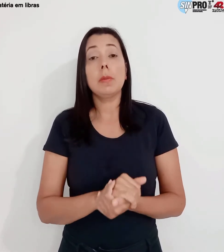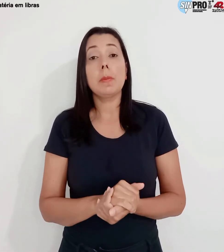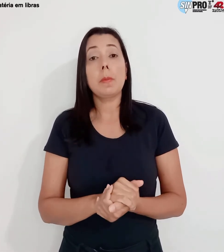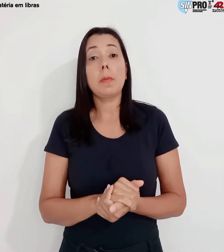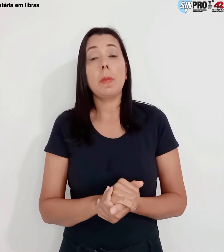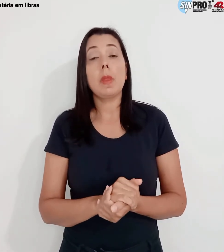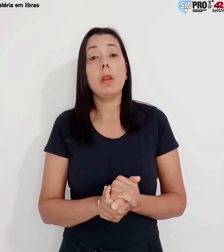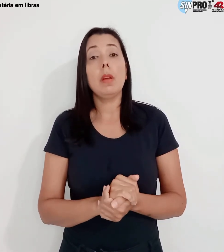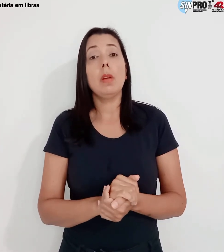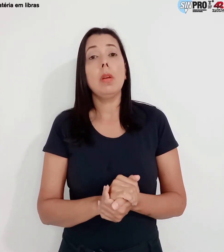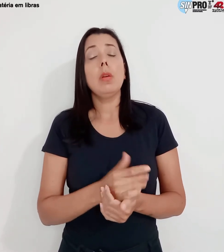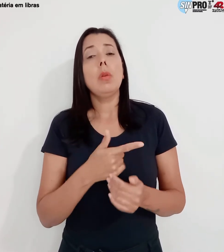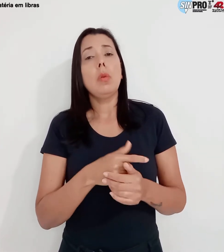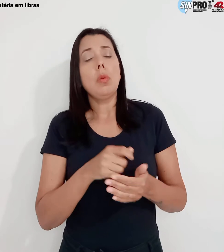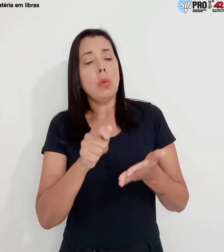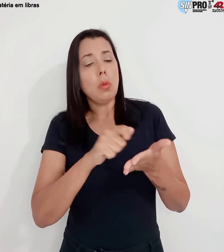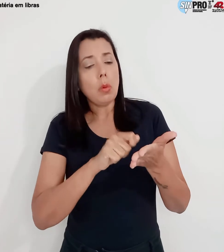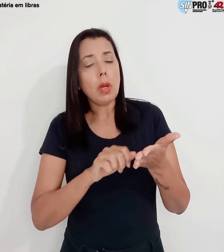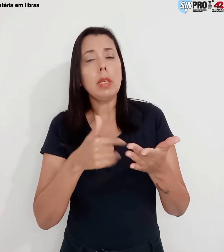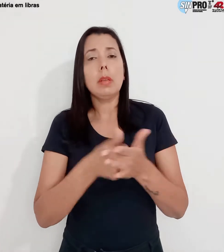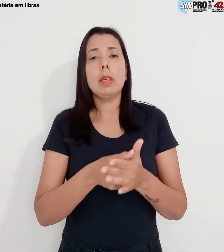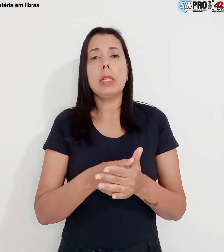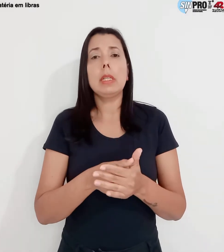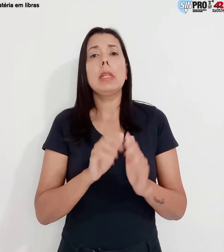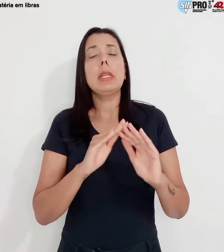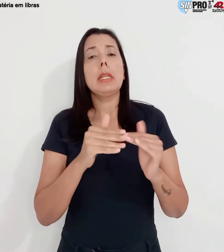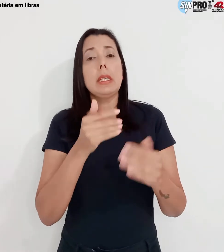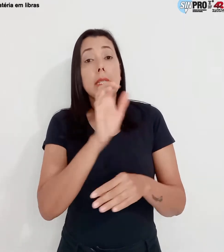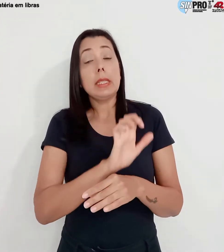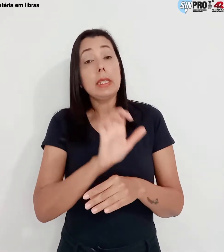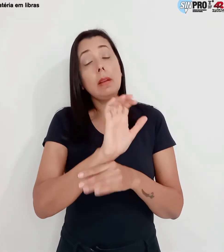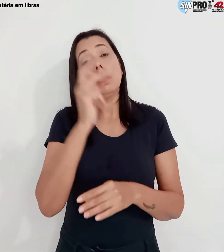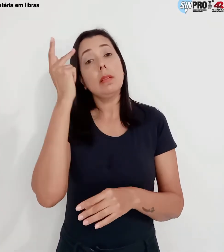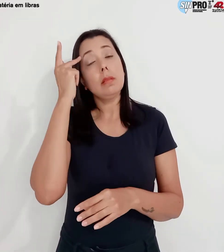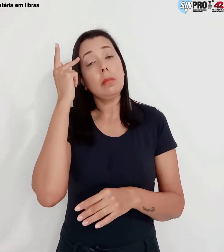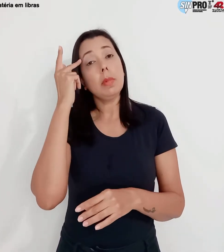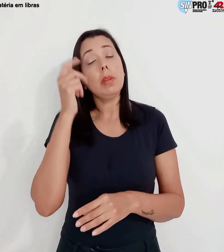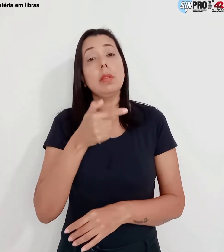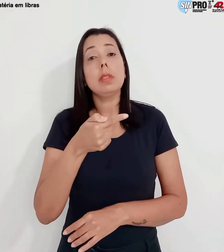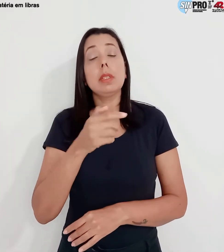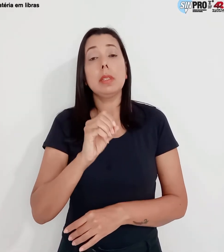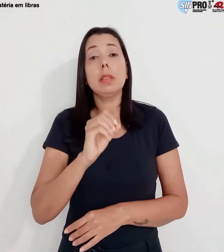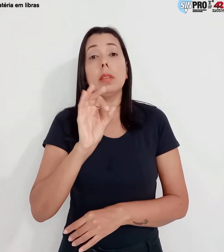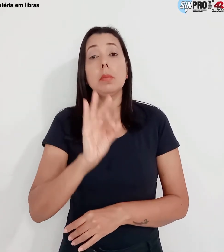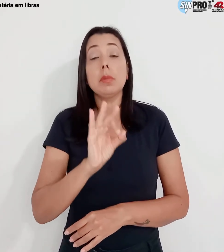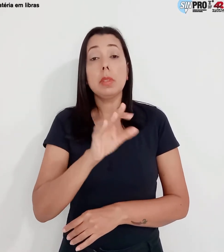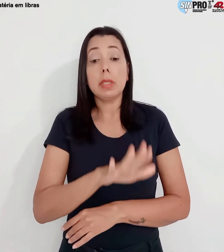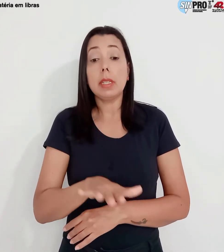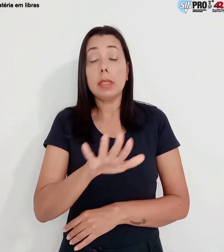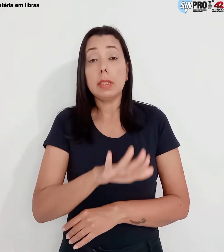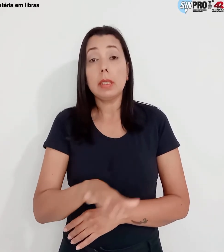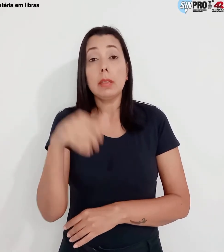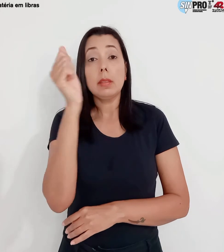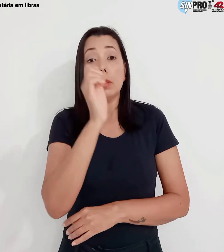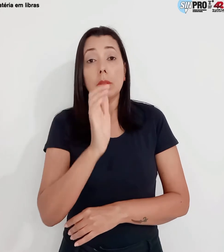um editorial do jornal O Estado de São Paulo dizia que 70% das crianças do